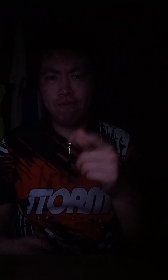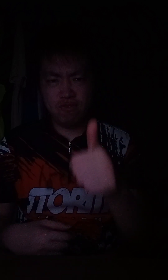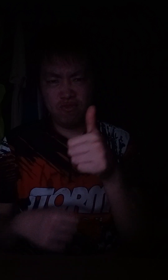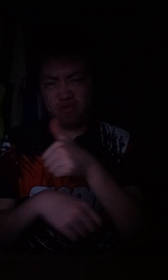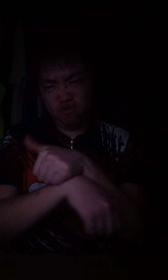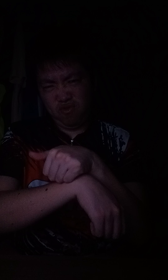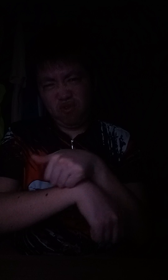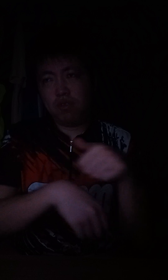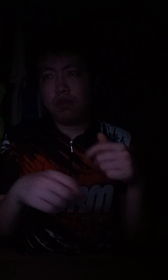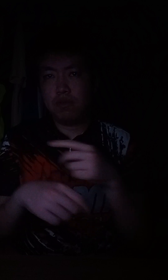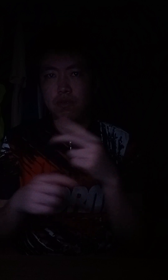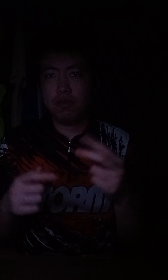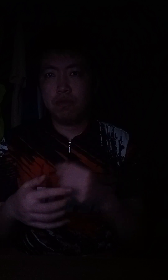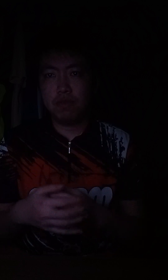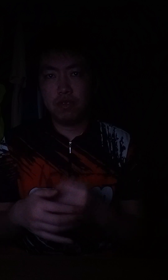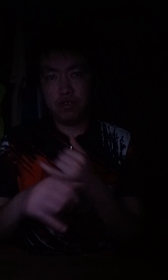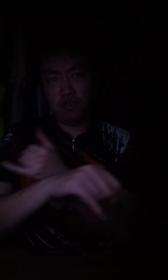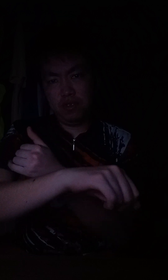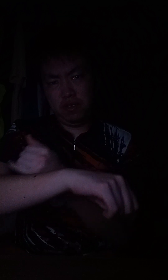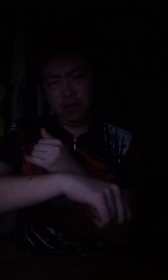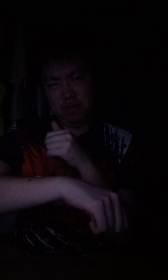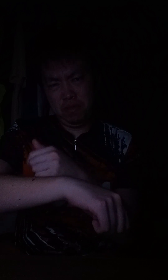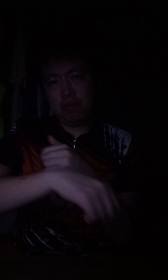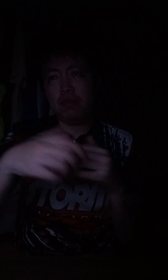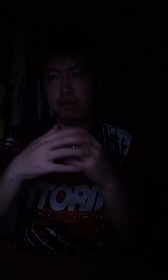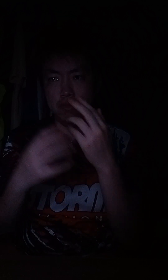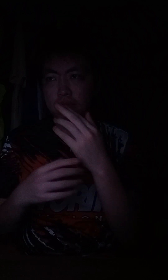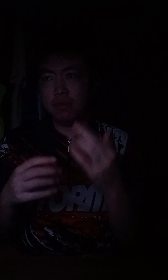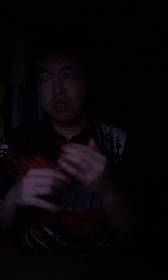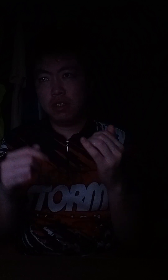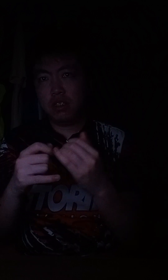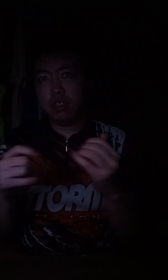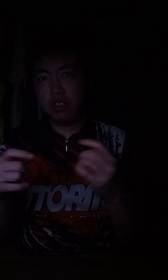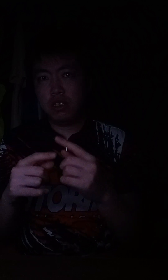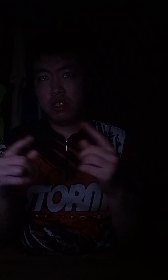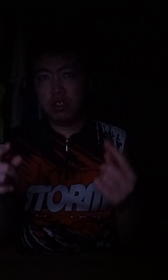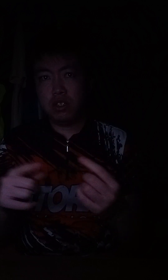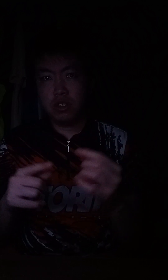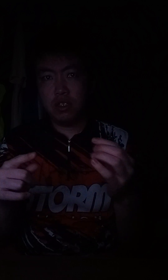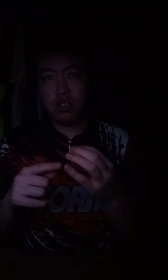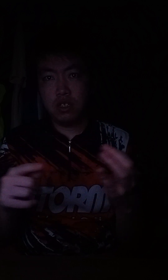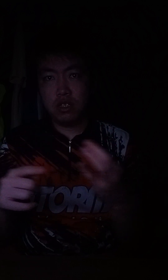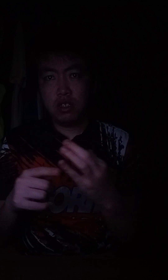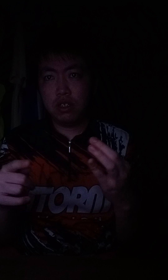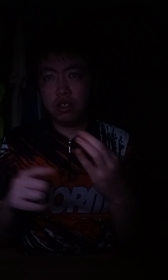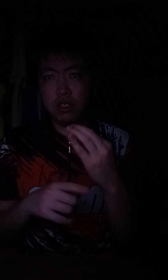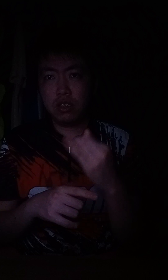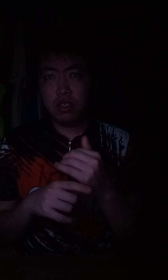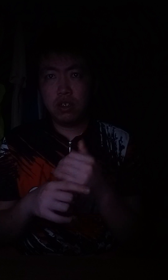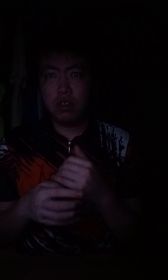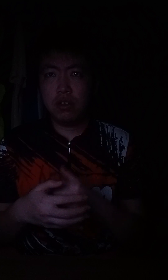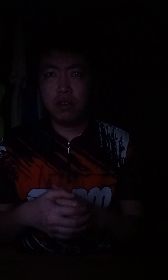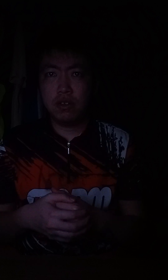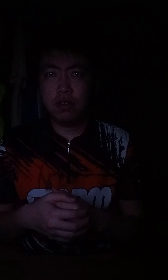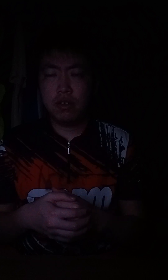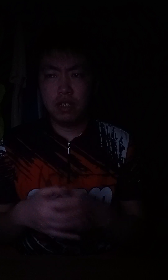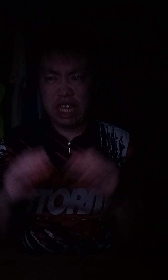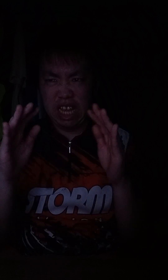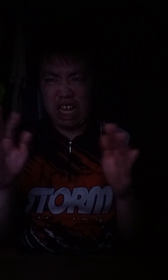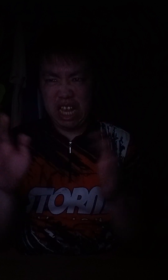자국입니다. 주사기로 마약을 투약한 뒤에 바늘을 저렇게 휴지로 닦아서 씻는다는 겁니다. 이 해외에서는